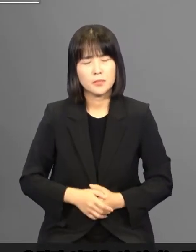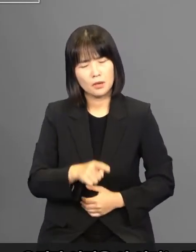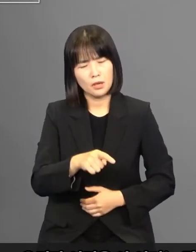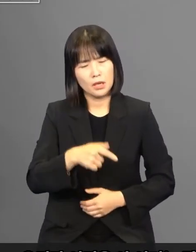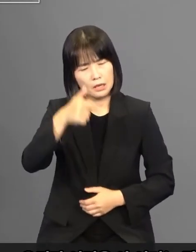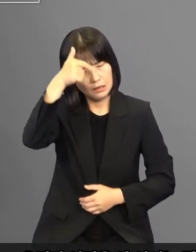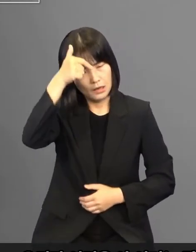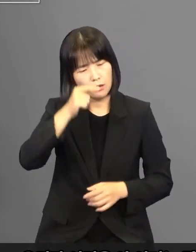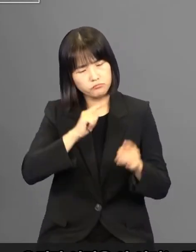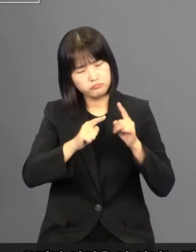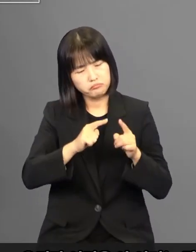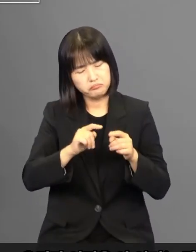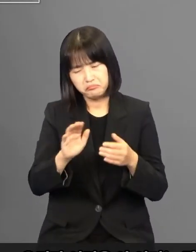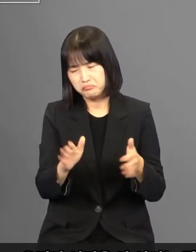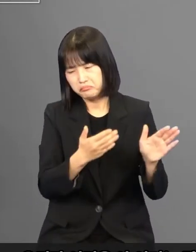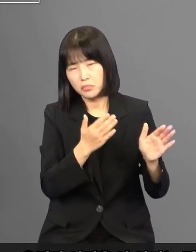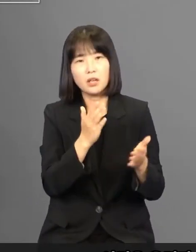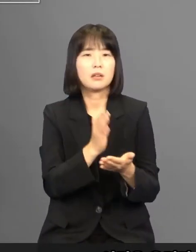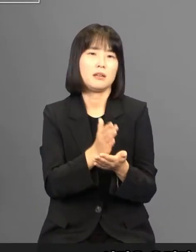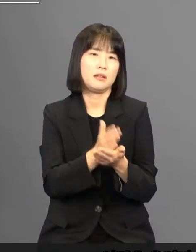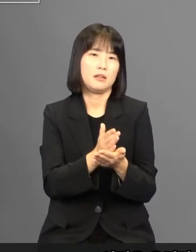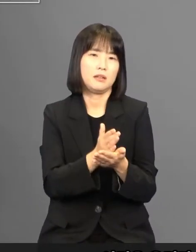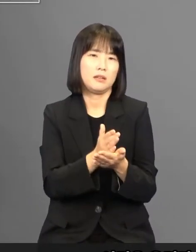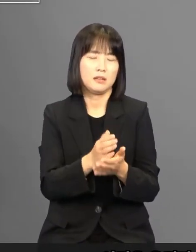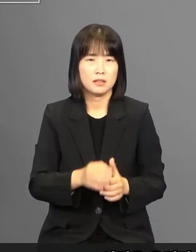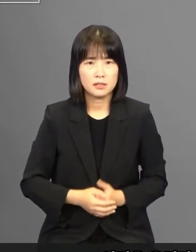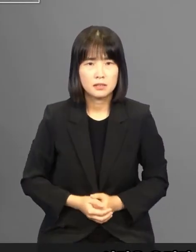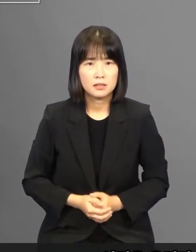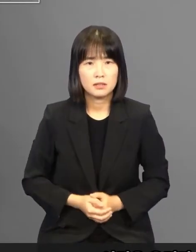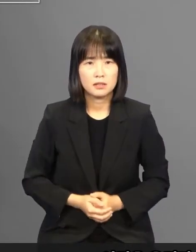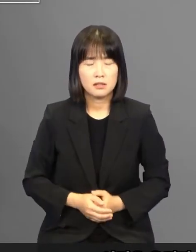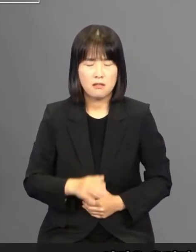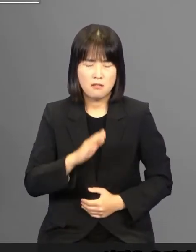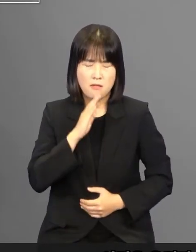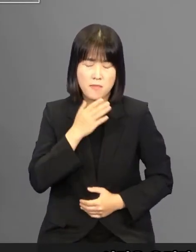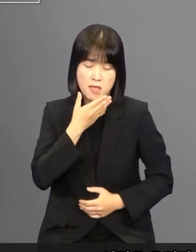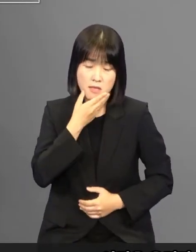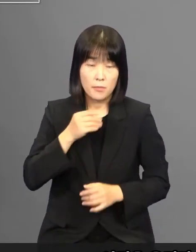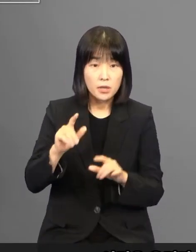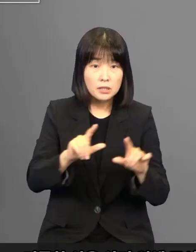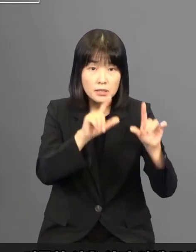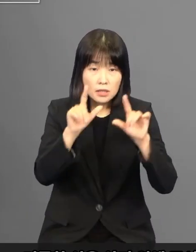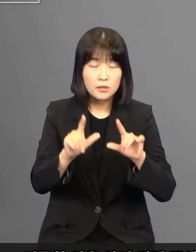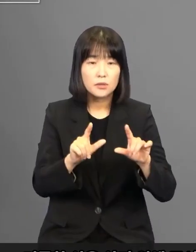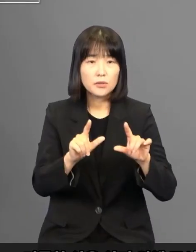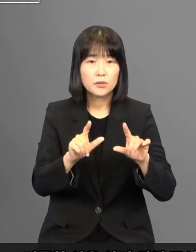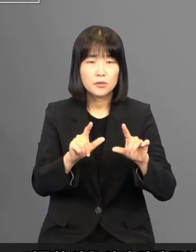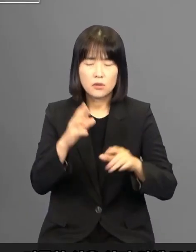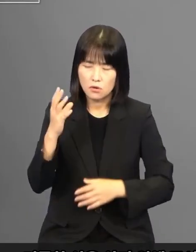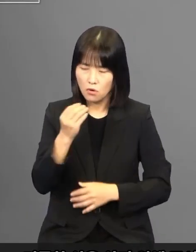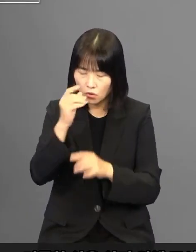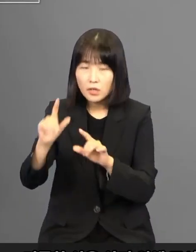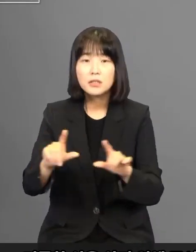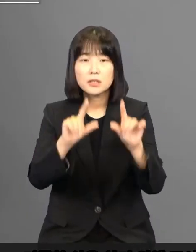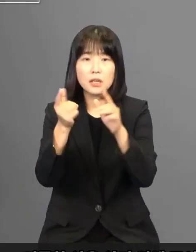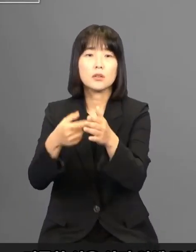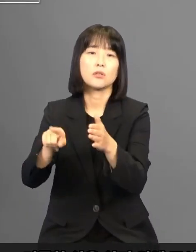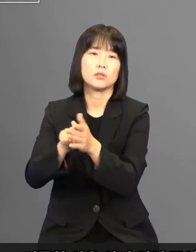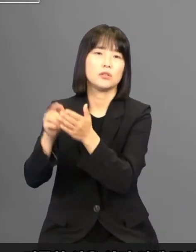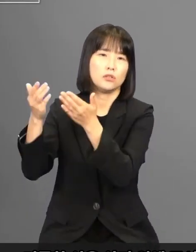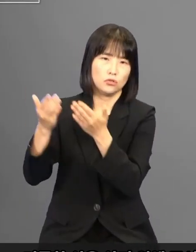옛날 말씀이니까 라고 넘기지 마세요. 이것은 우리가 진정한 행복한 삶을 살고 거룩한 삶을 살기 위해